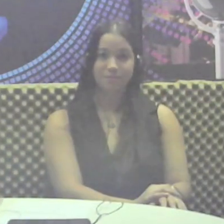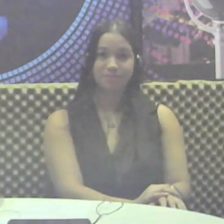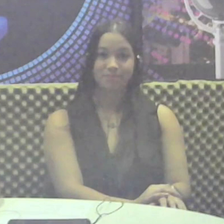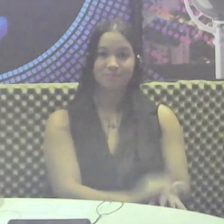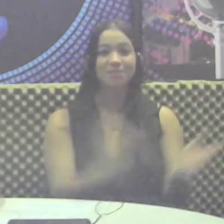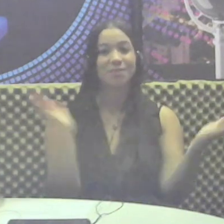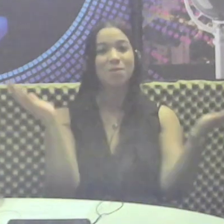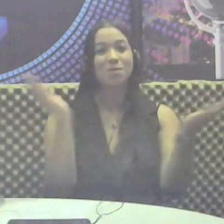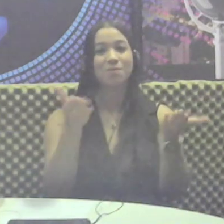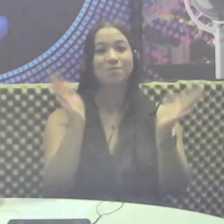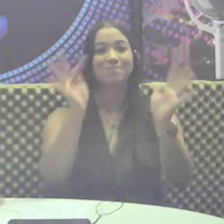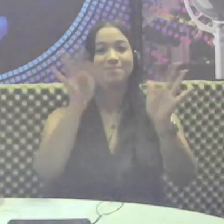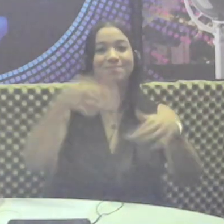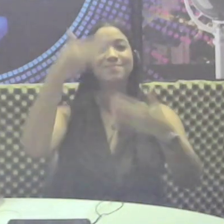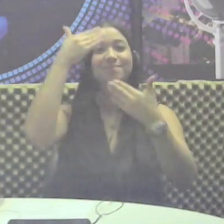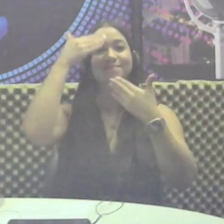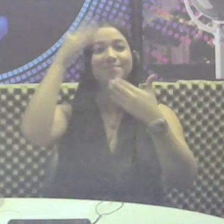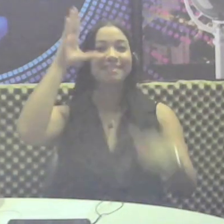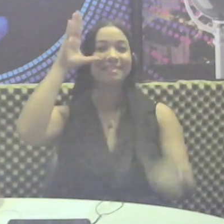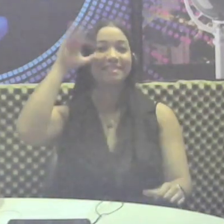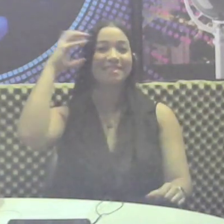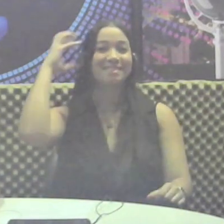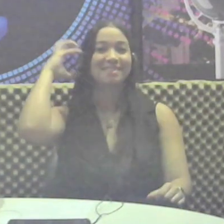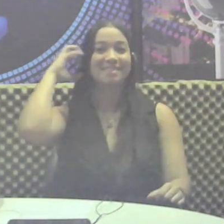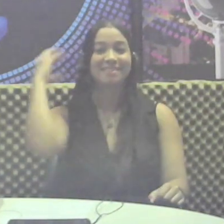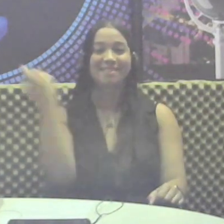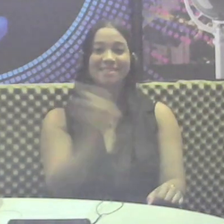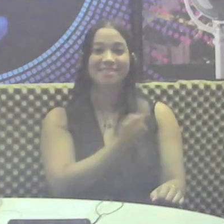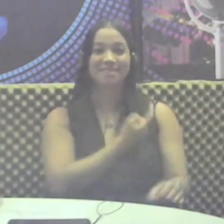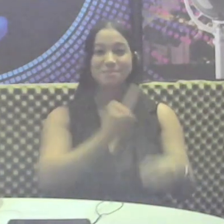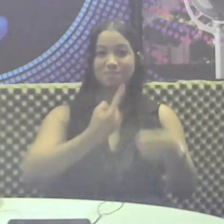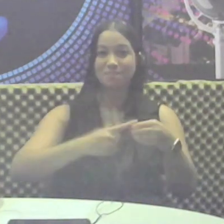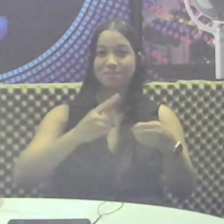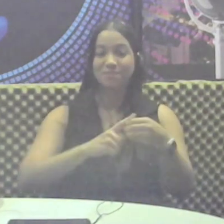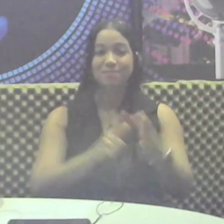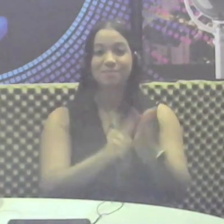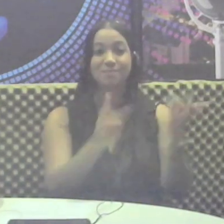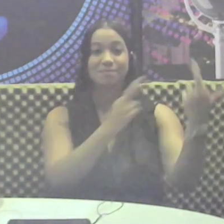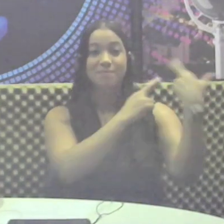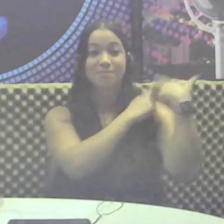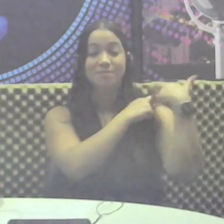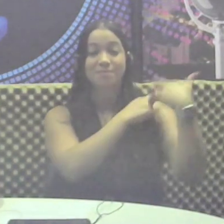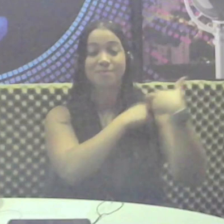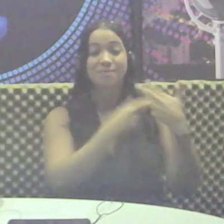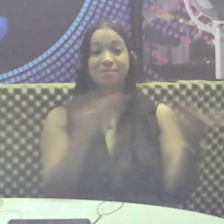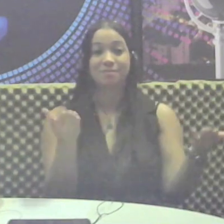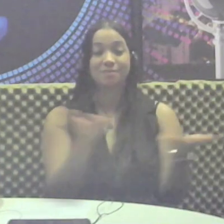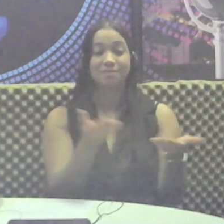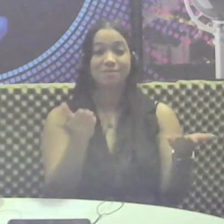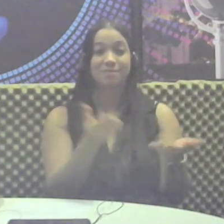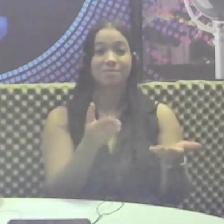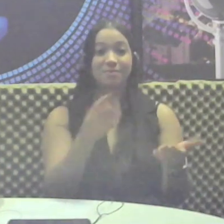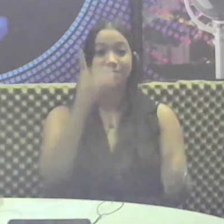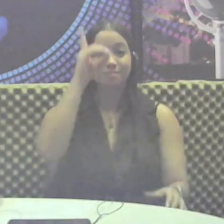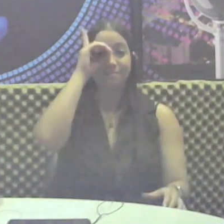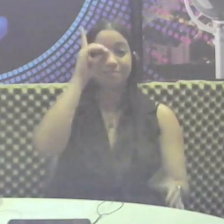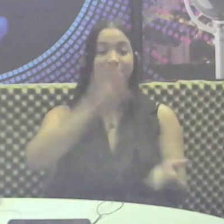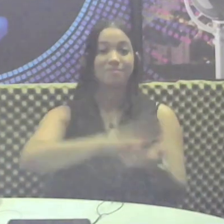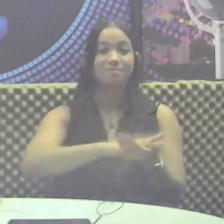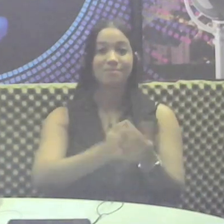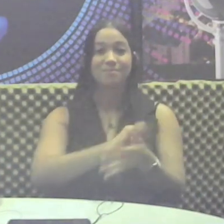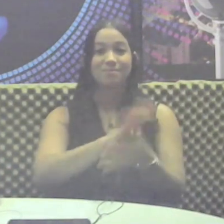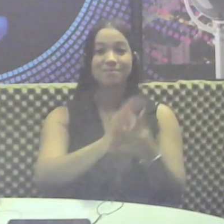notícias. A edição de hoje fica por aqui. Obrigado pela sua audiência, Rádio Nossa Cidade. Jornalista responsável pela edição, Daniela